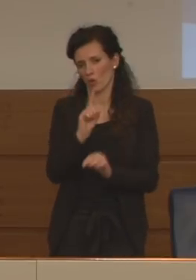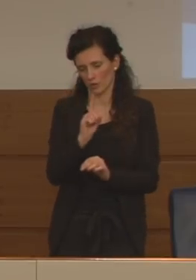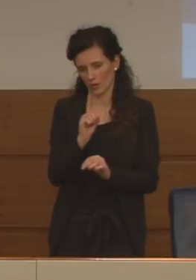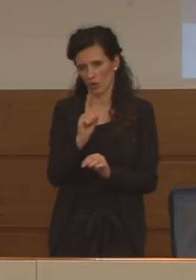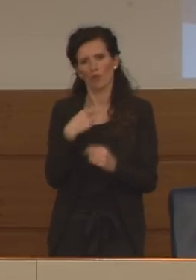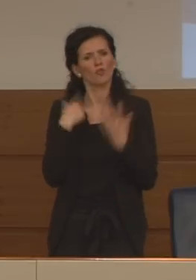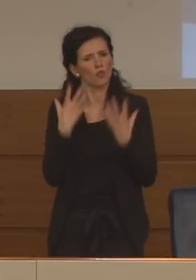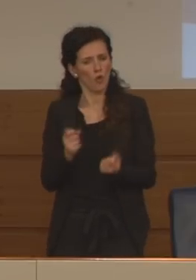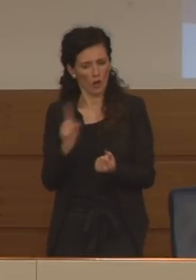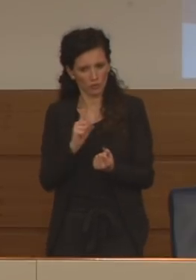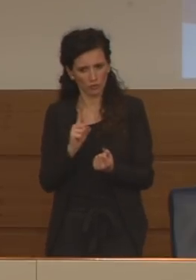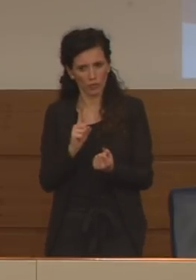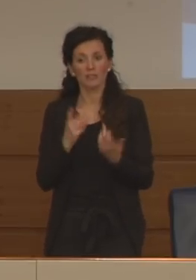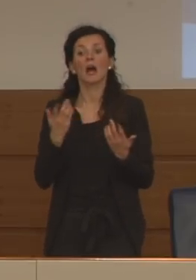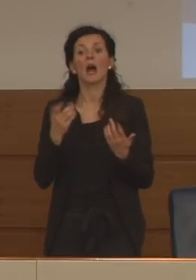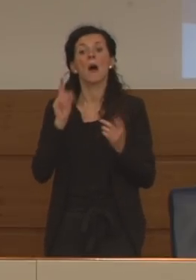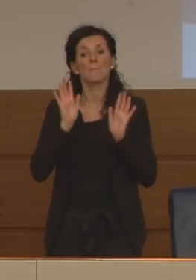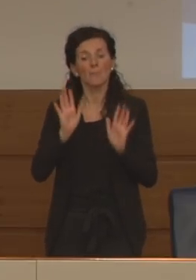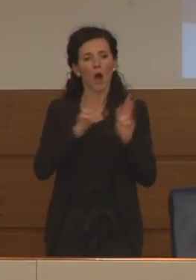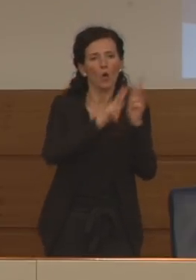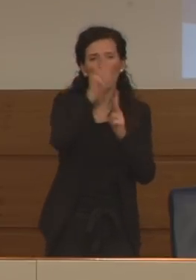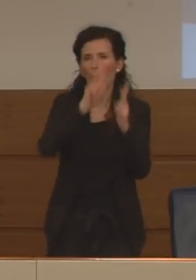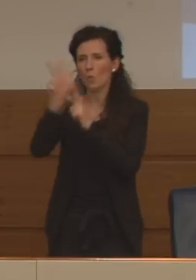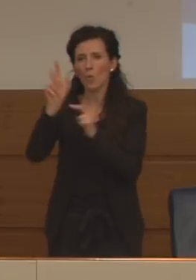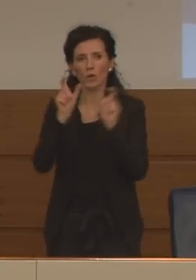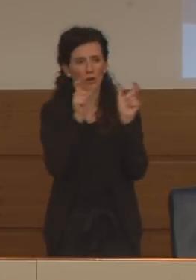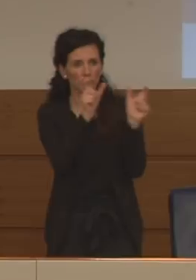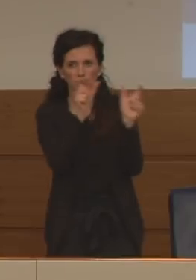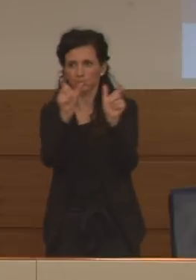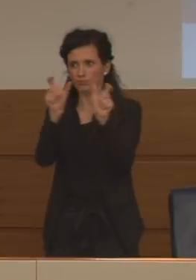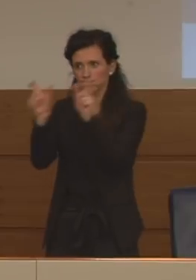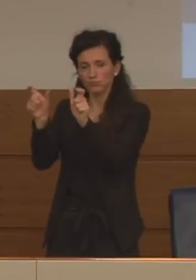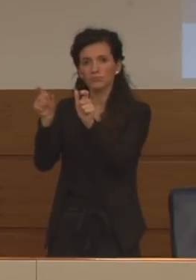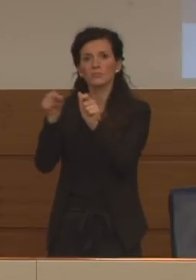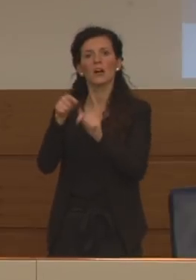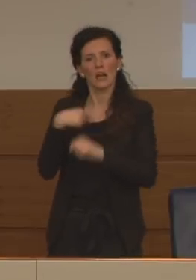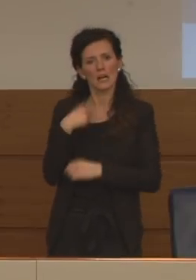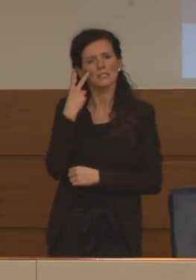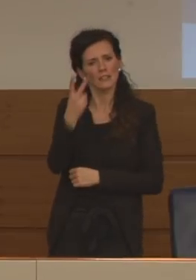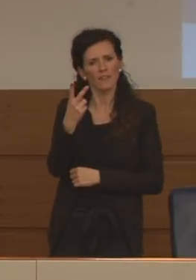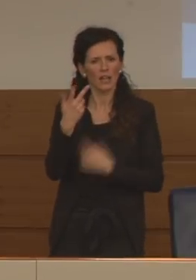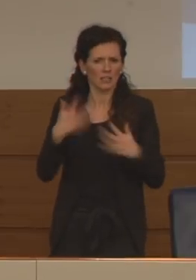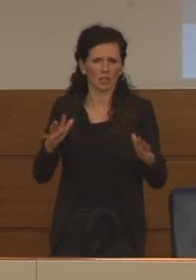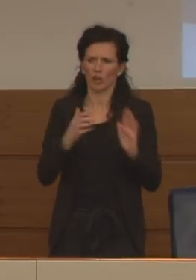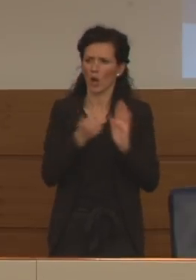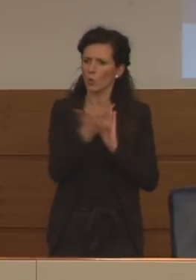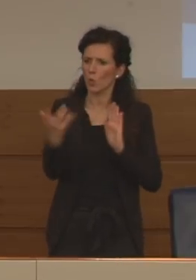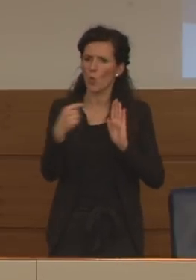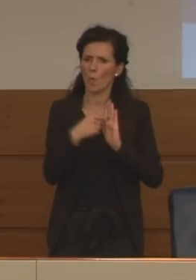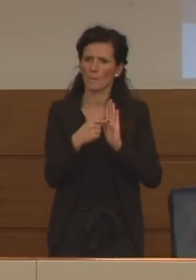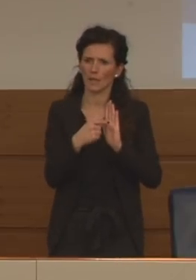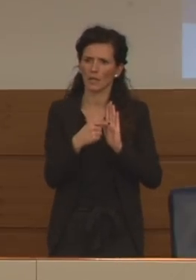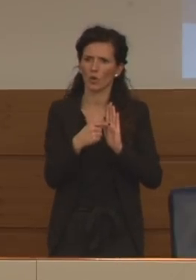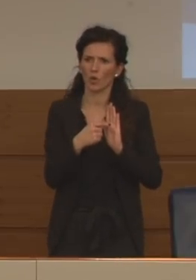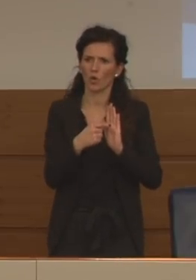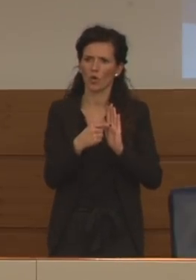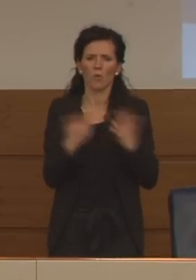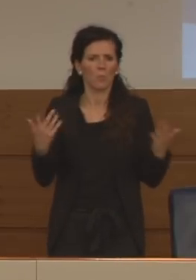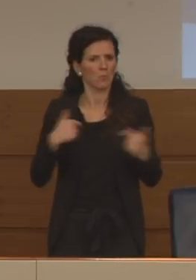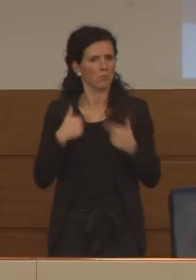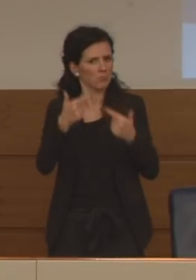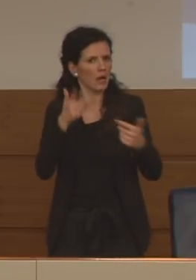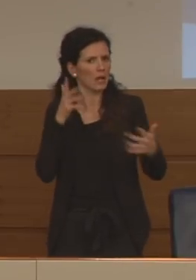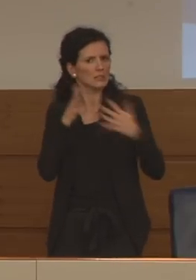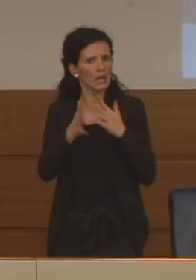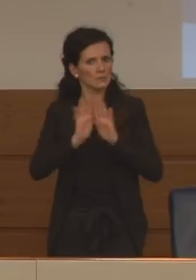caso degli dei comuni cinturati adottate hanno portato obiettivamente avete visto i dati riportati in maniera molto trasparente